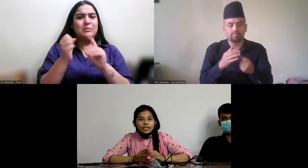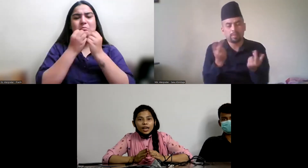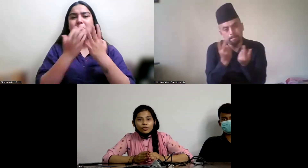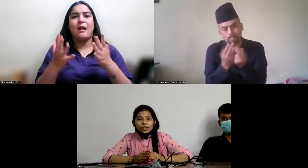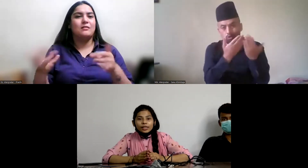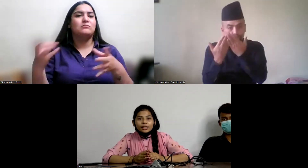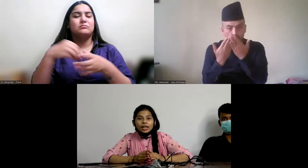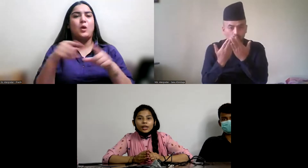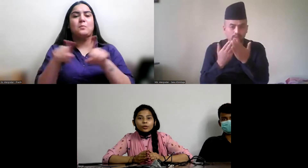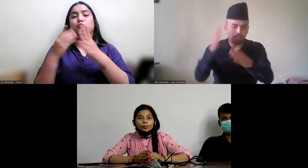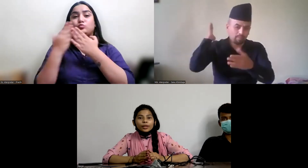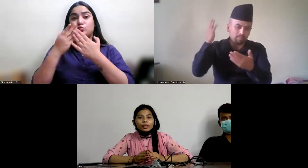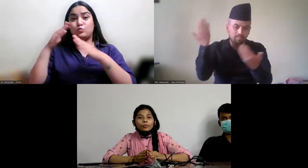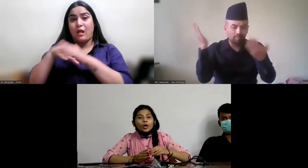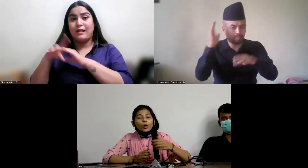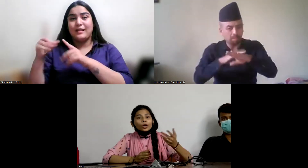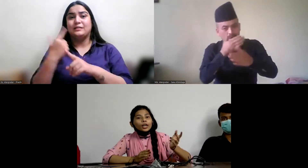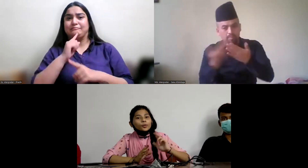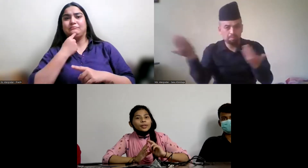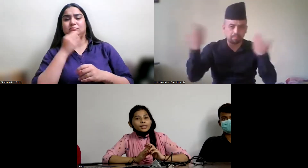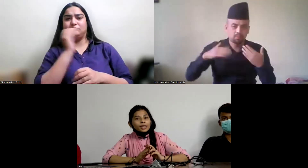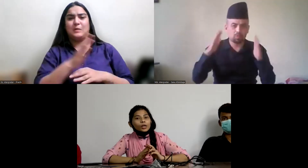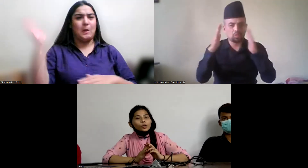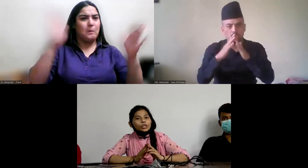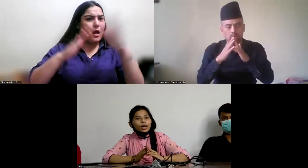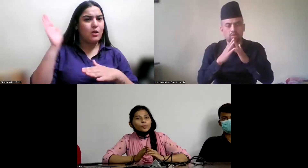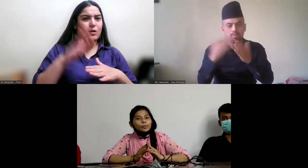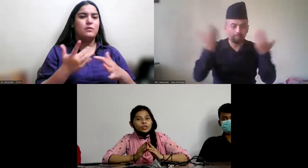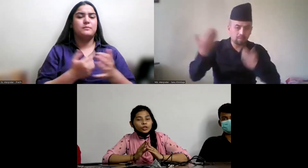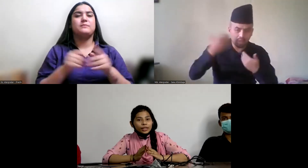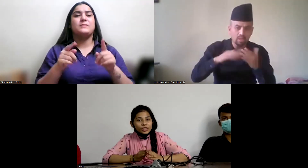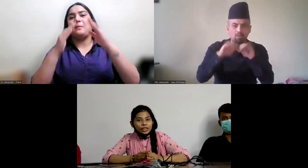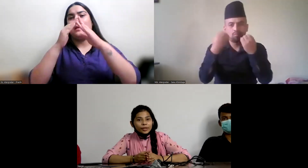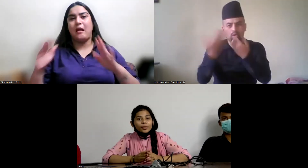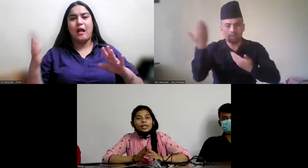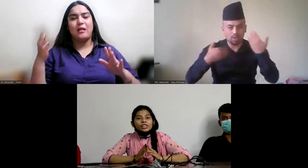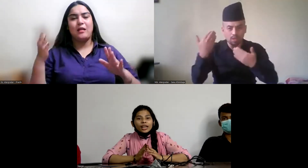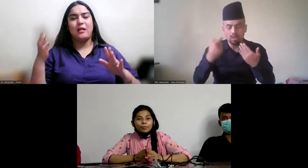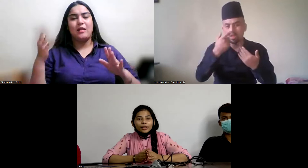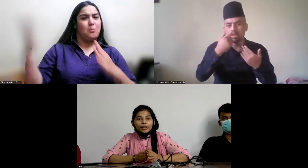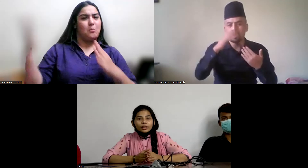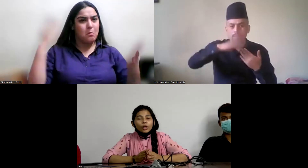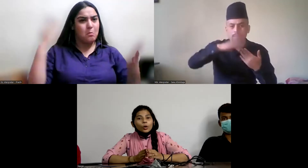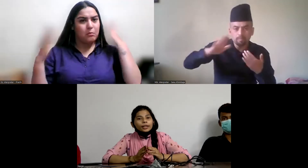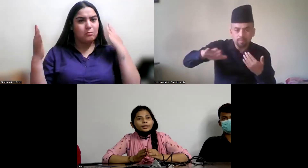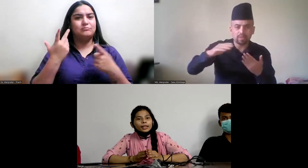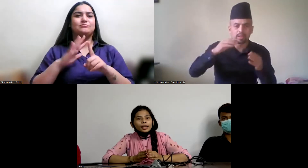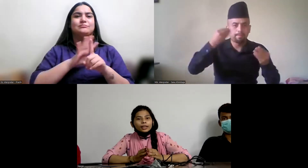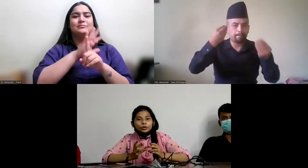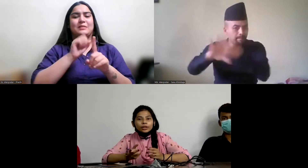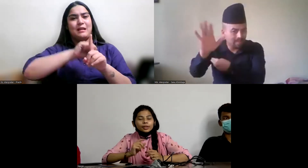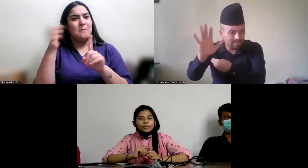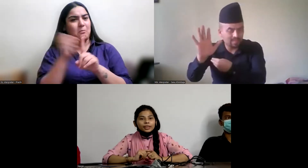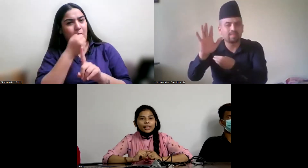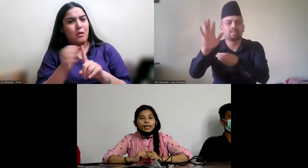जाना, सार्वजनिक स्थानों पर और घरों में हिंसा, कुछ जगहों पर बच्चों की तस्करी, शराब की लत और इसी तरह की